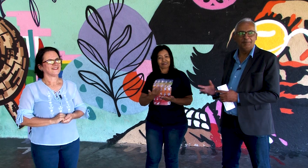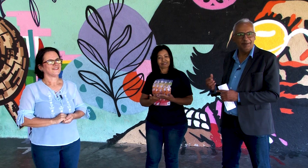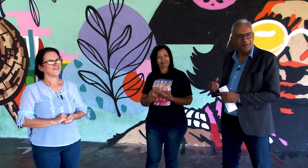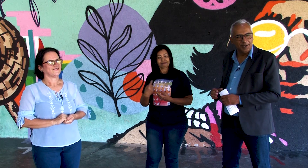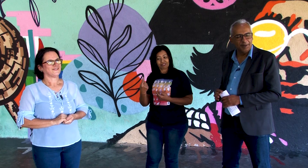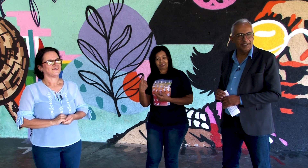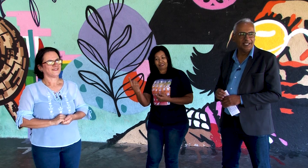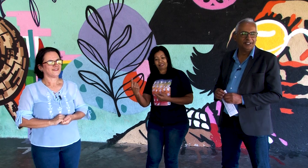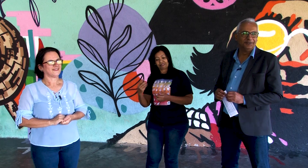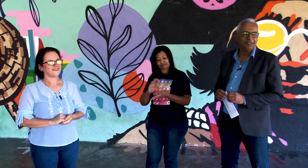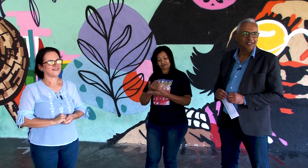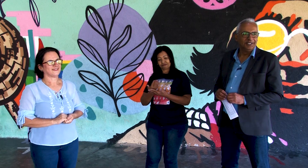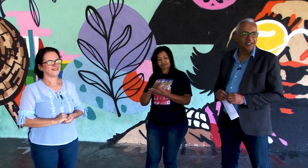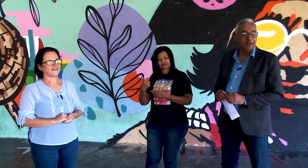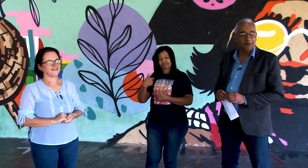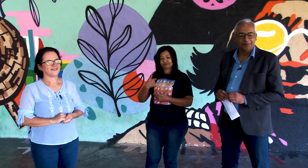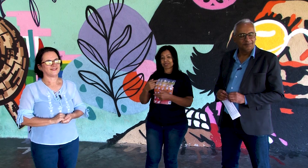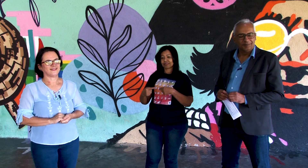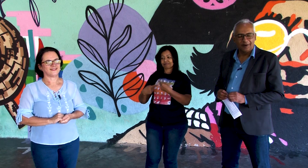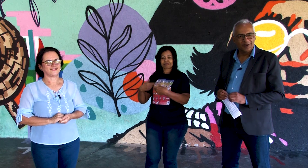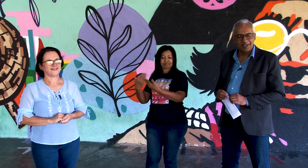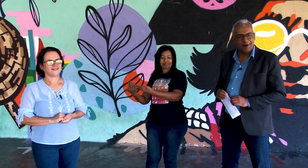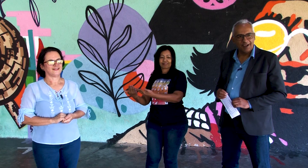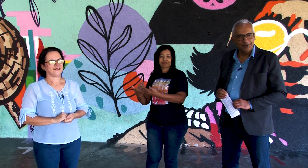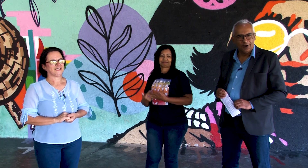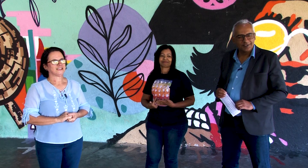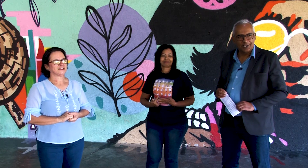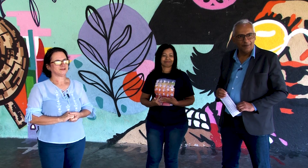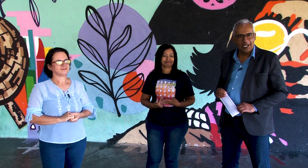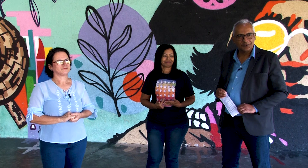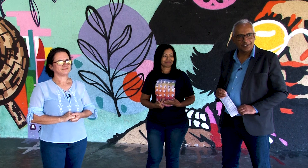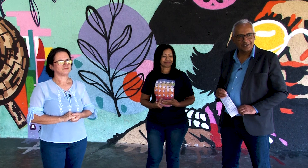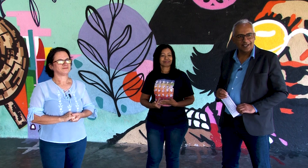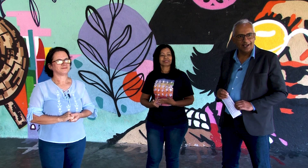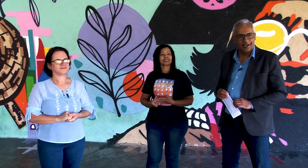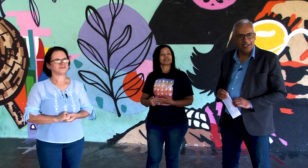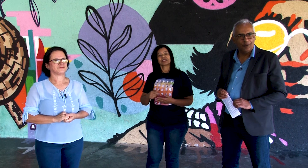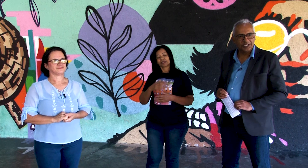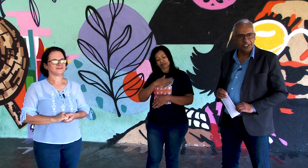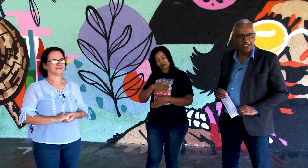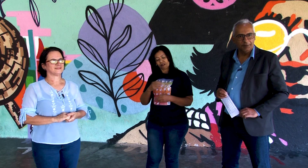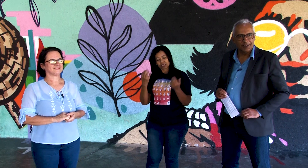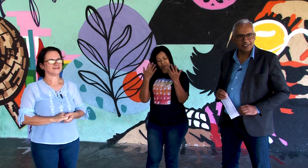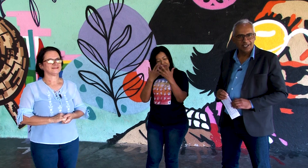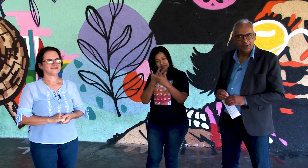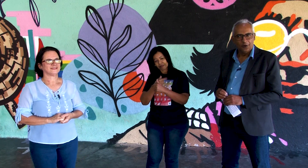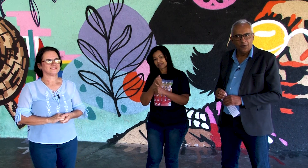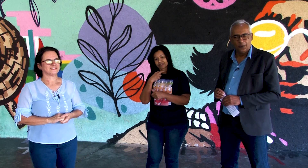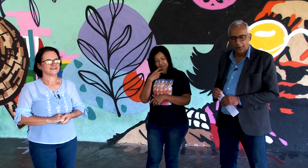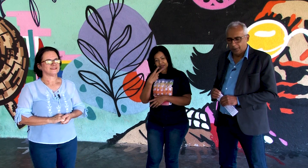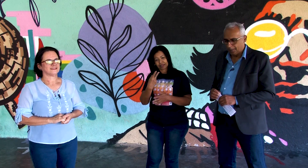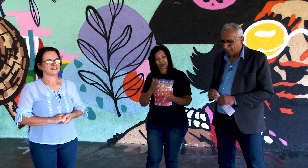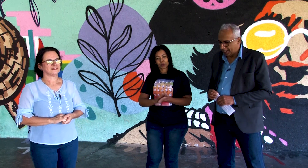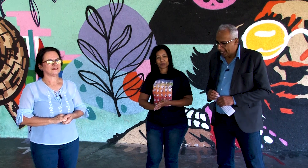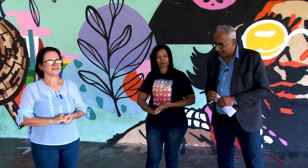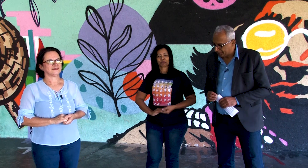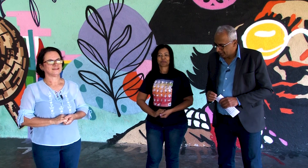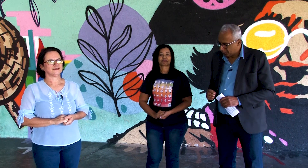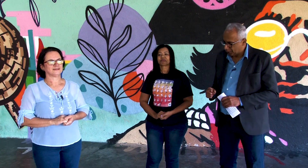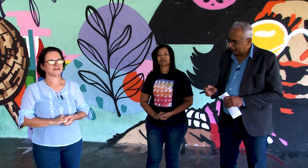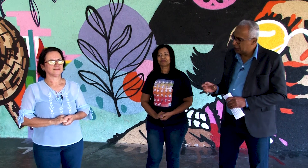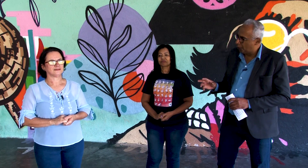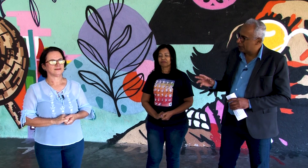outra e também me interpretando. E uma coisa maravilhosa que eu acho essa linguagem de Libras.